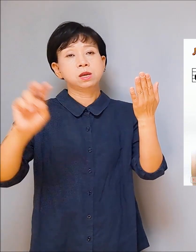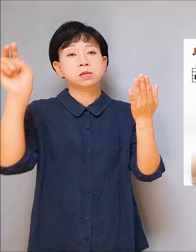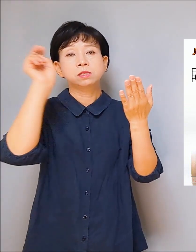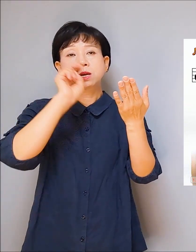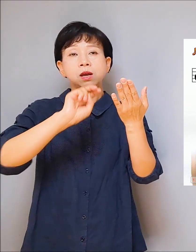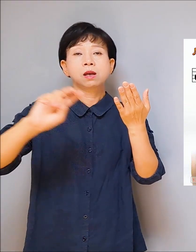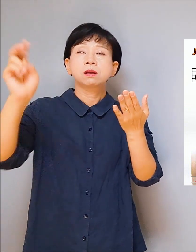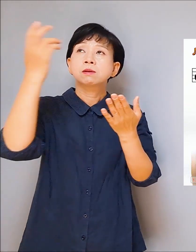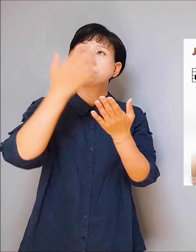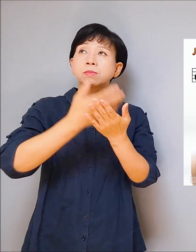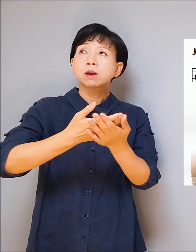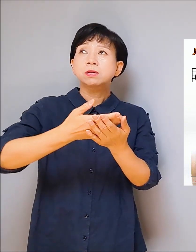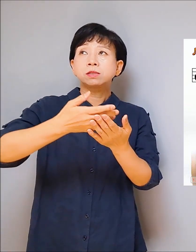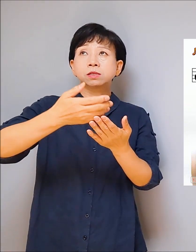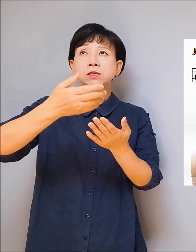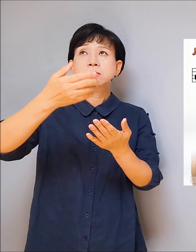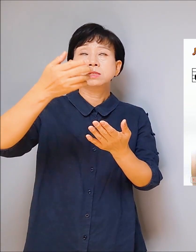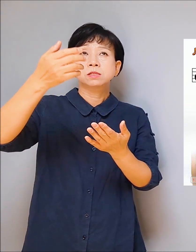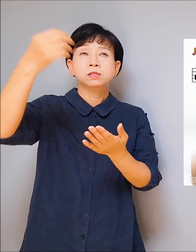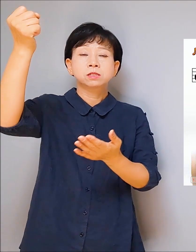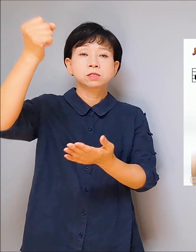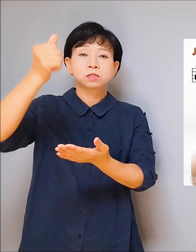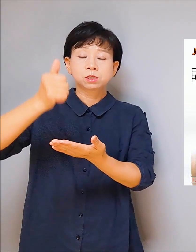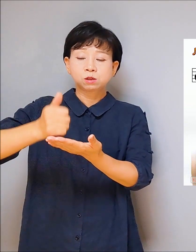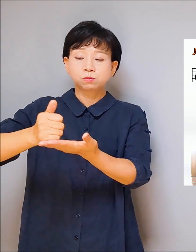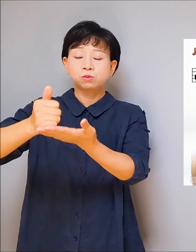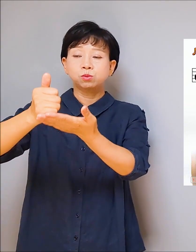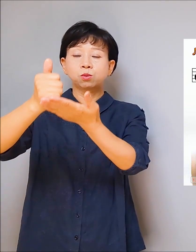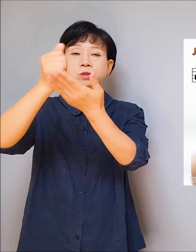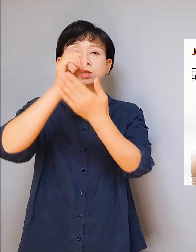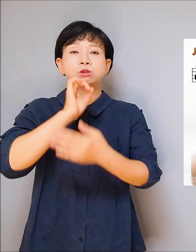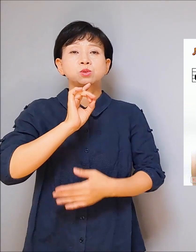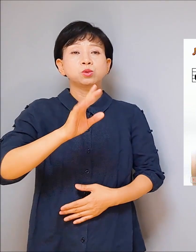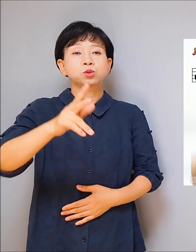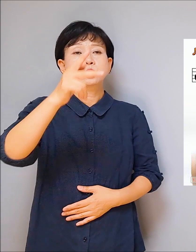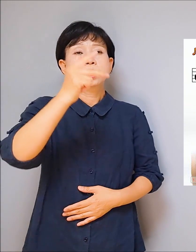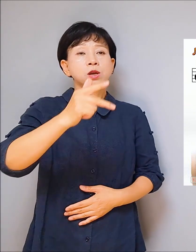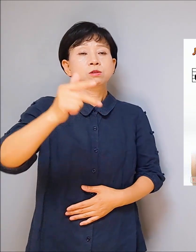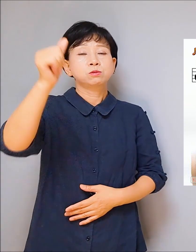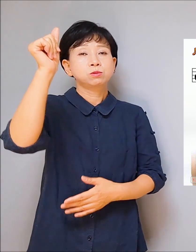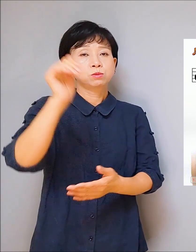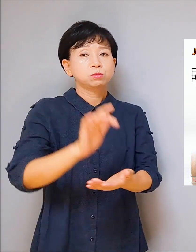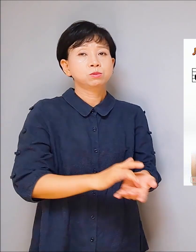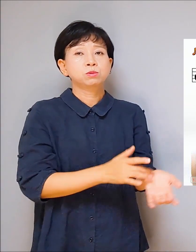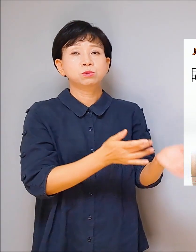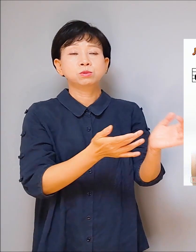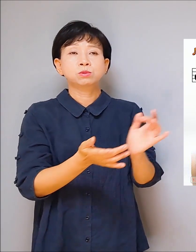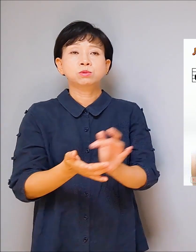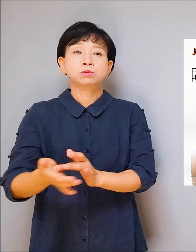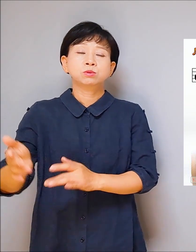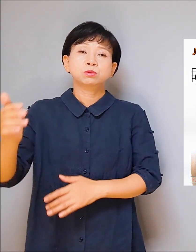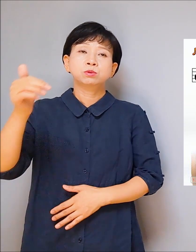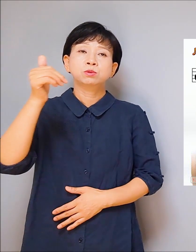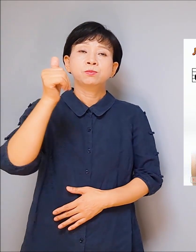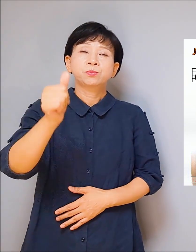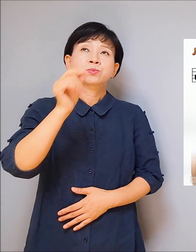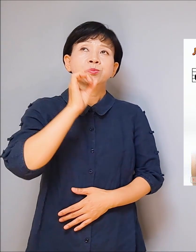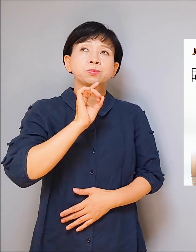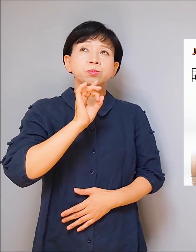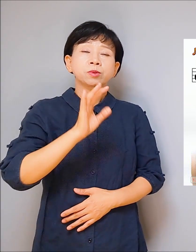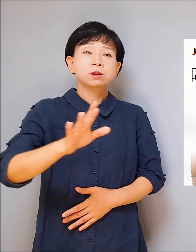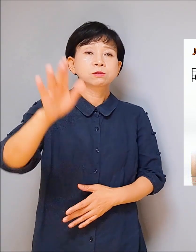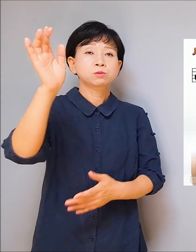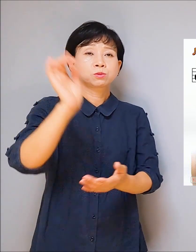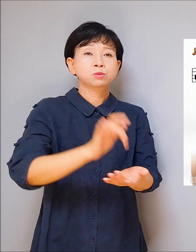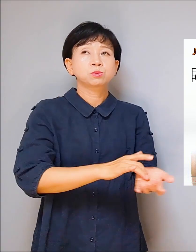권세와 찬양 받으실 분 오직. 우리 한 번 더 찬양합니다. 우리